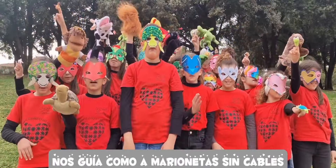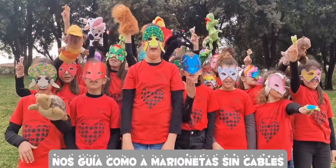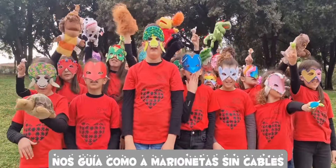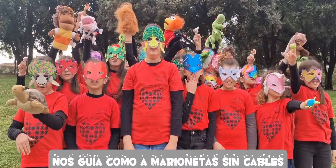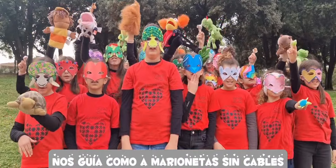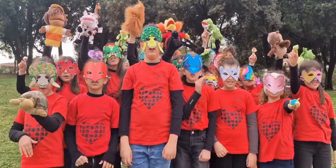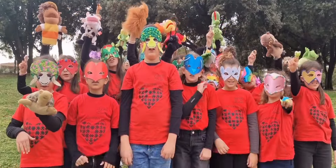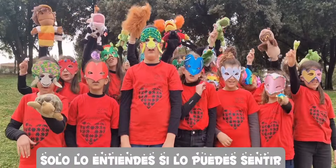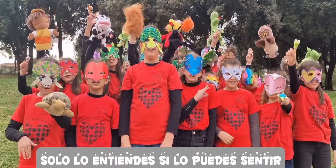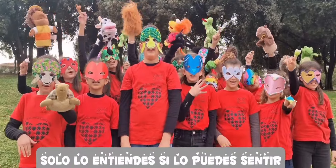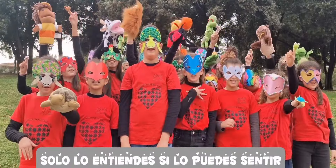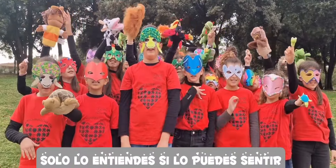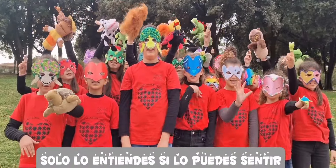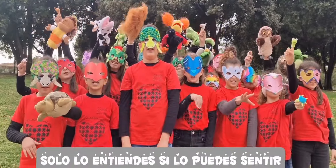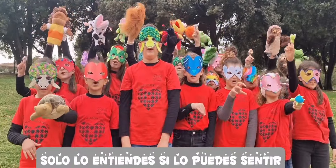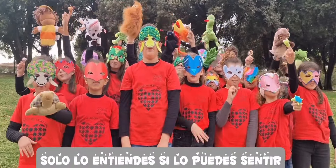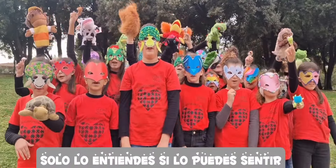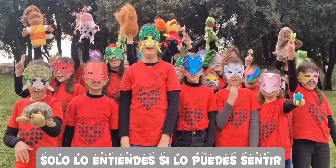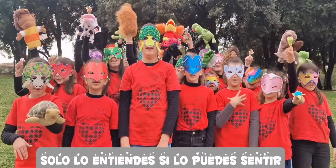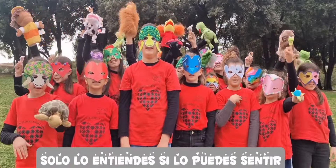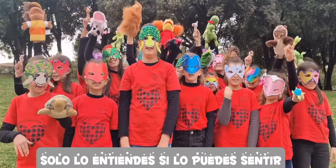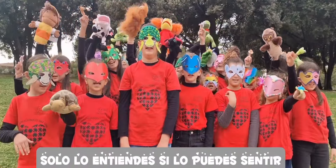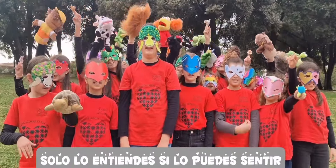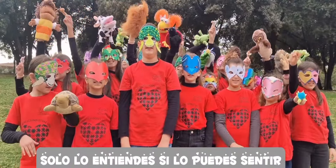Solo lo entiendes y lo puedes sentir.